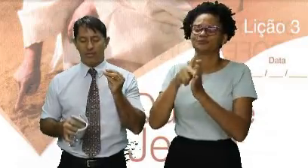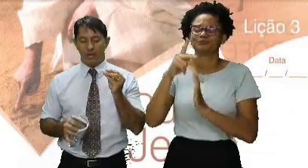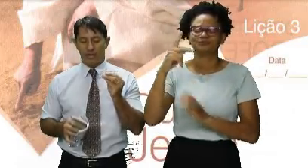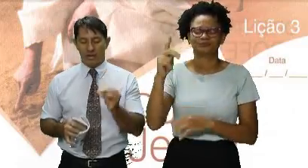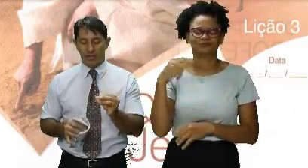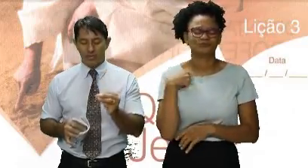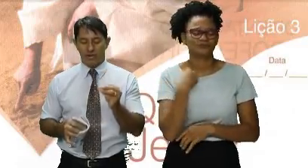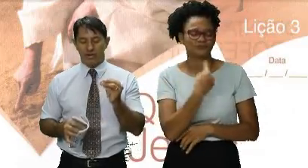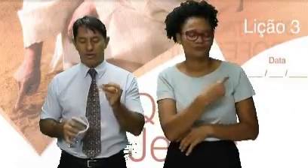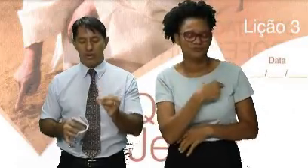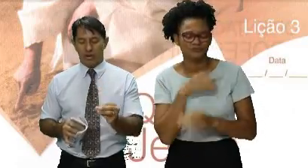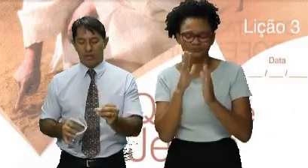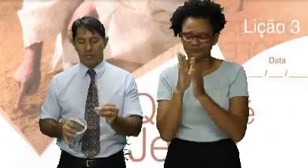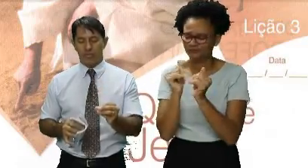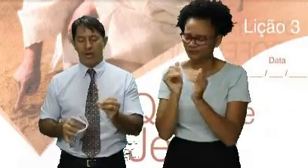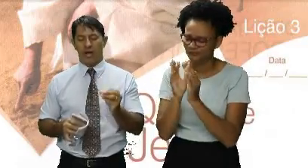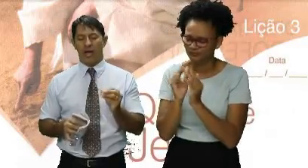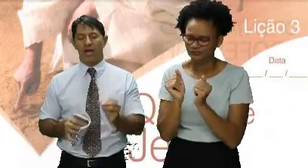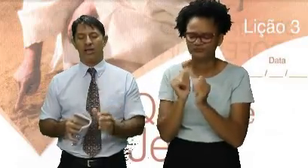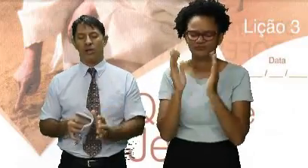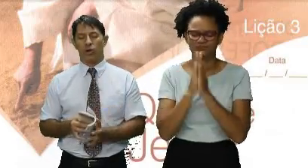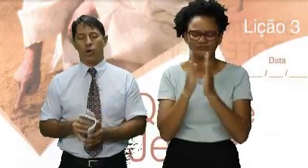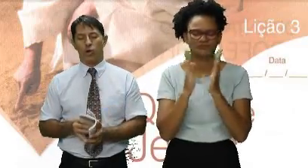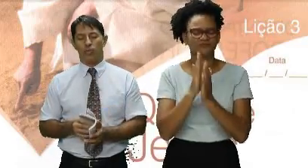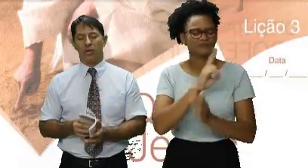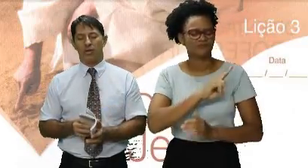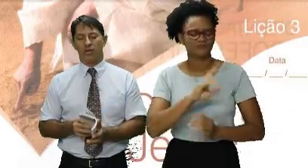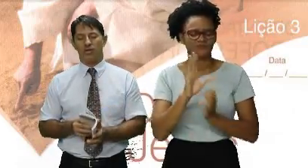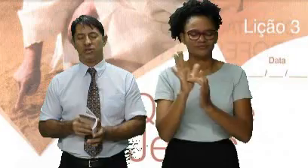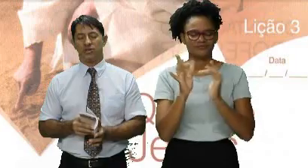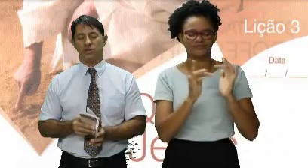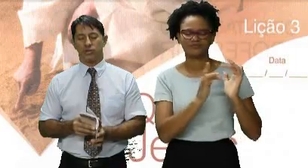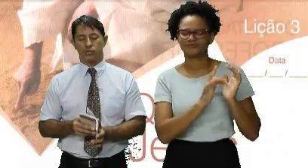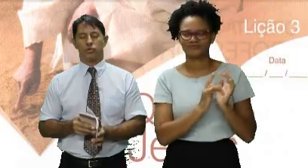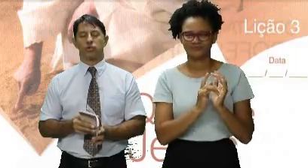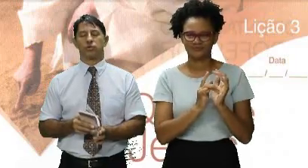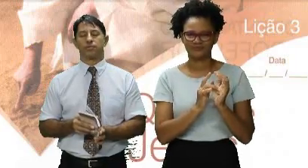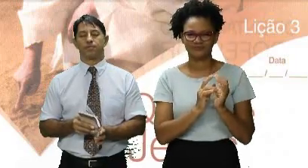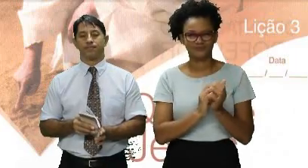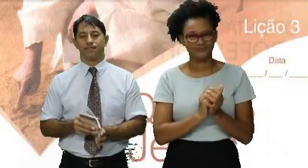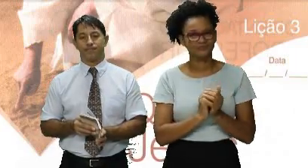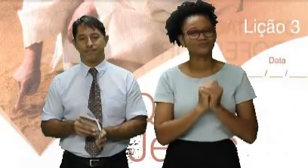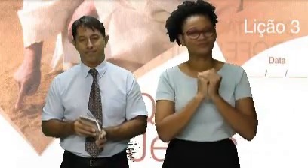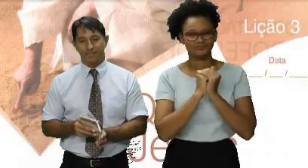É o que te pedimos e te oramos, em nome de Jesus.